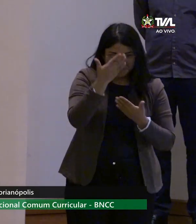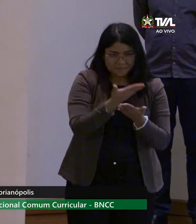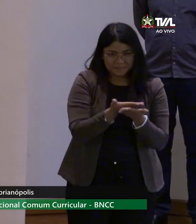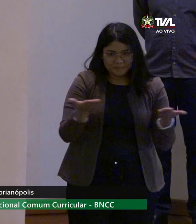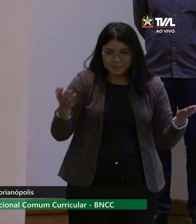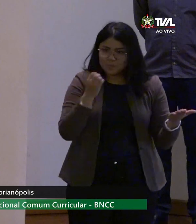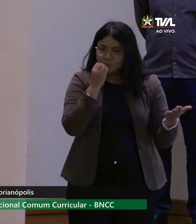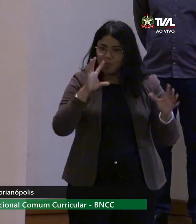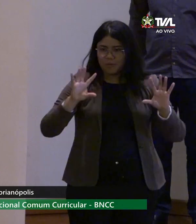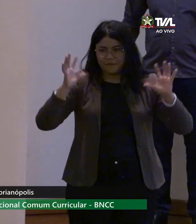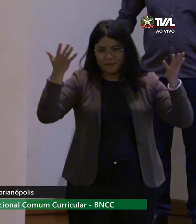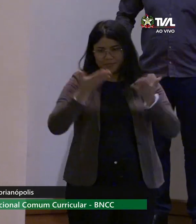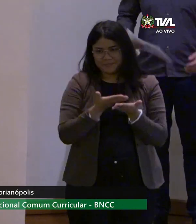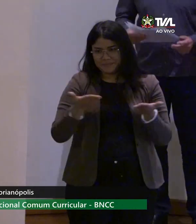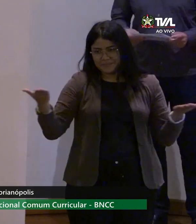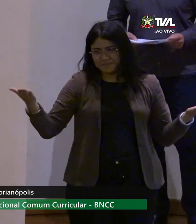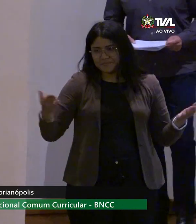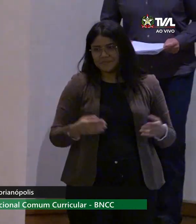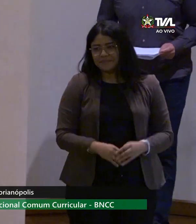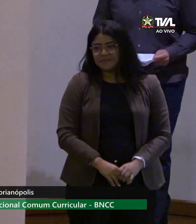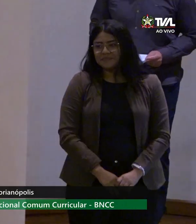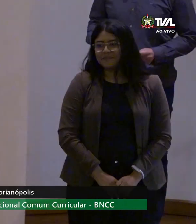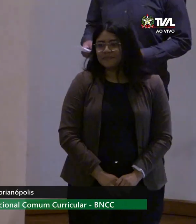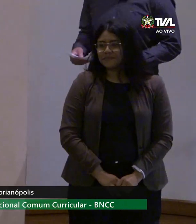oportunidade bom evento a todos